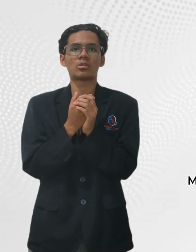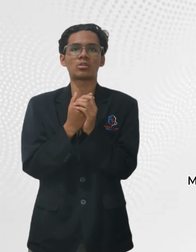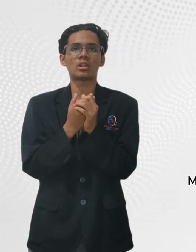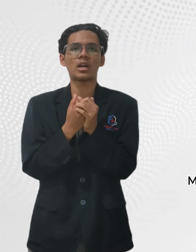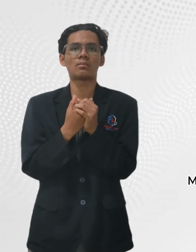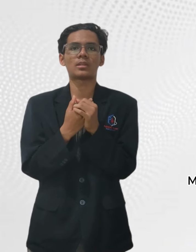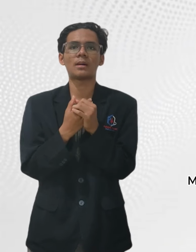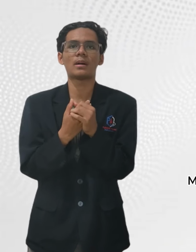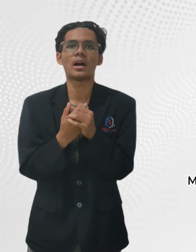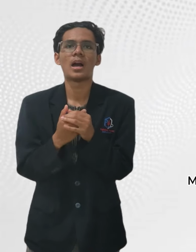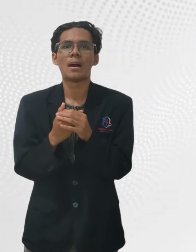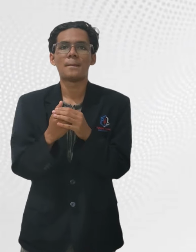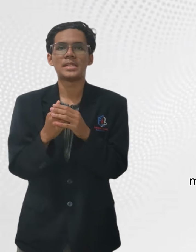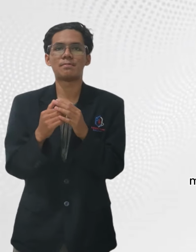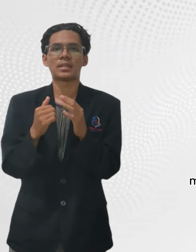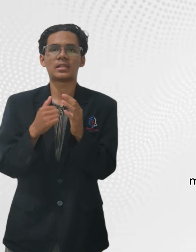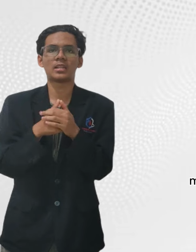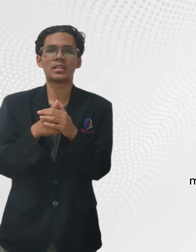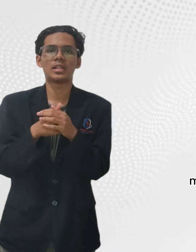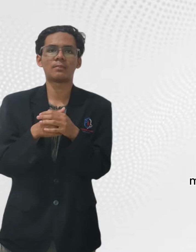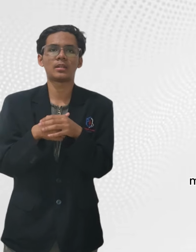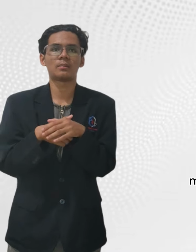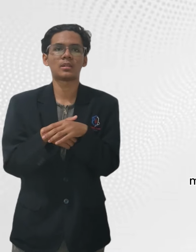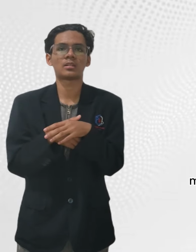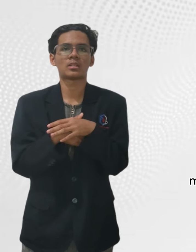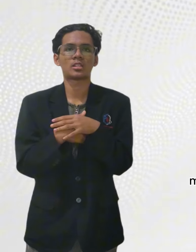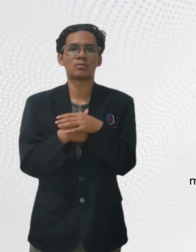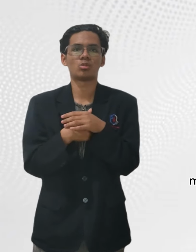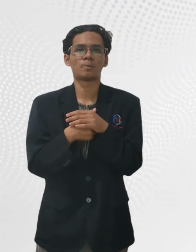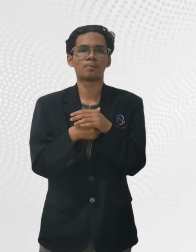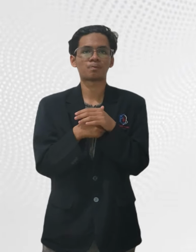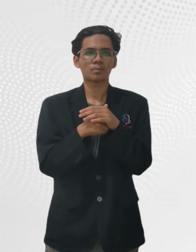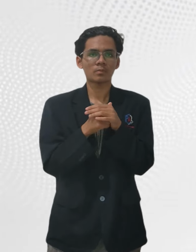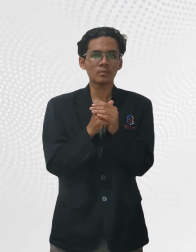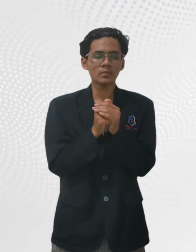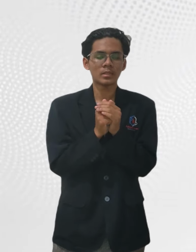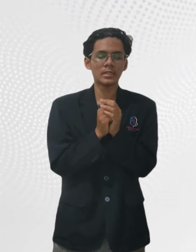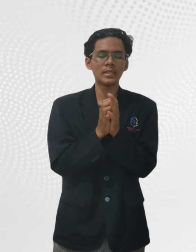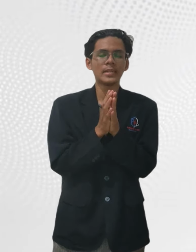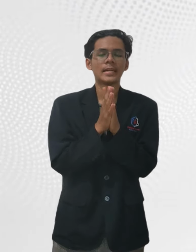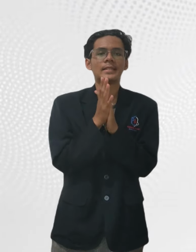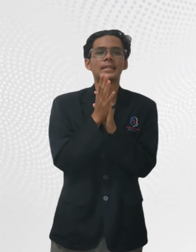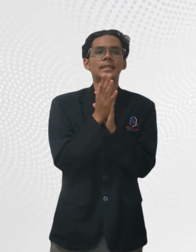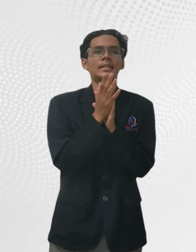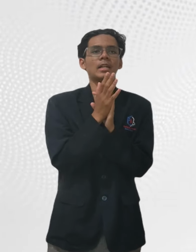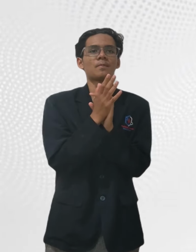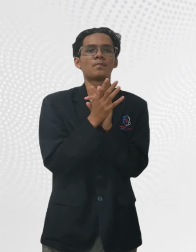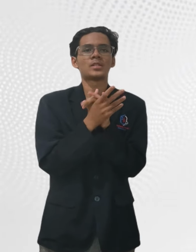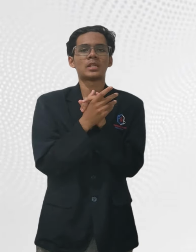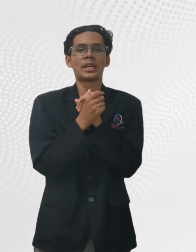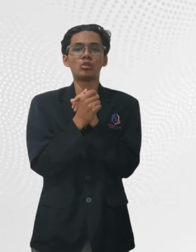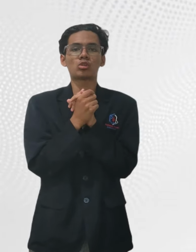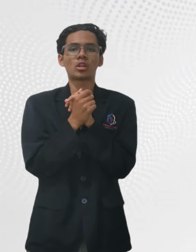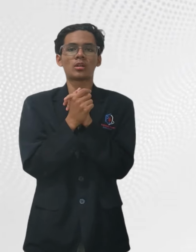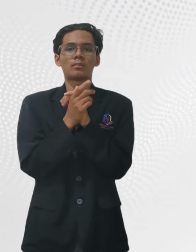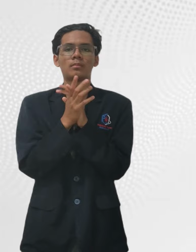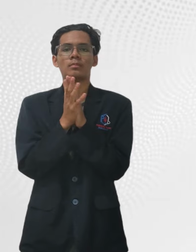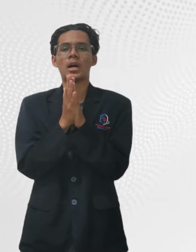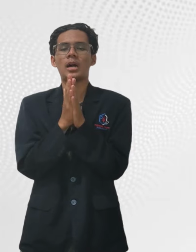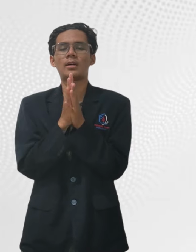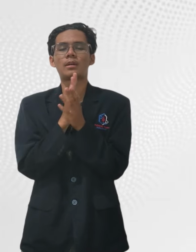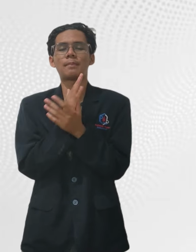magnetik di sekitar induktor akan bertambah, menyimpan energi dalam medan magnetik tersebut. Jadi di dalam